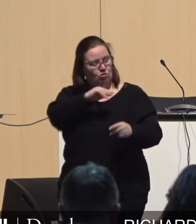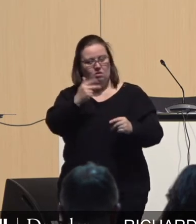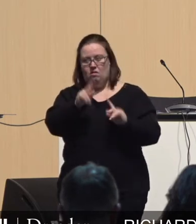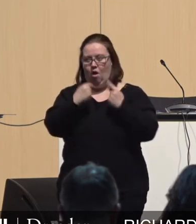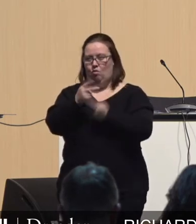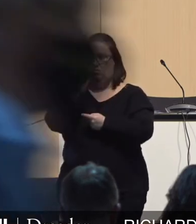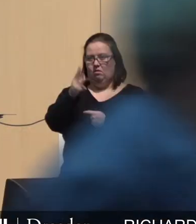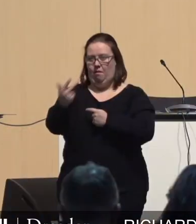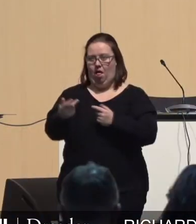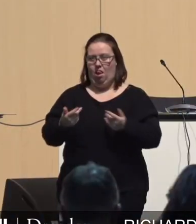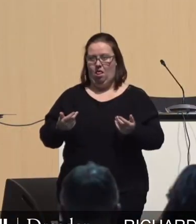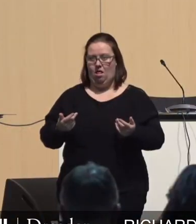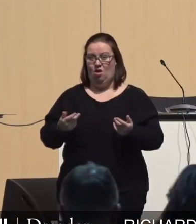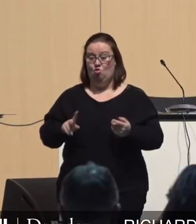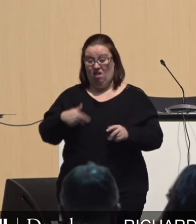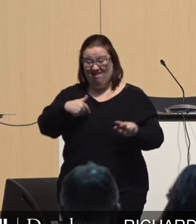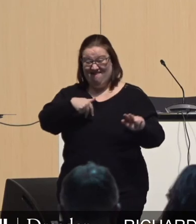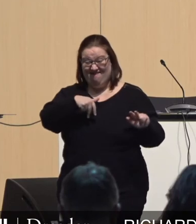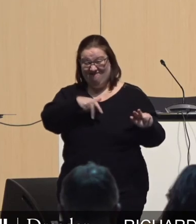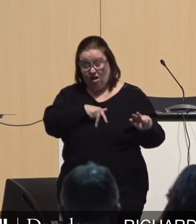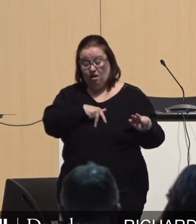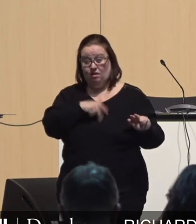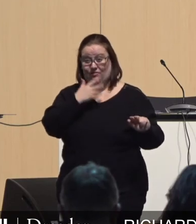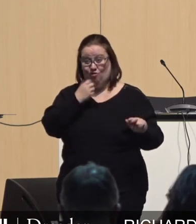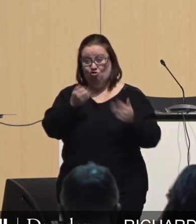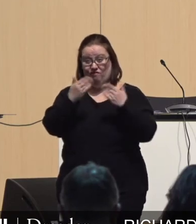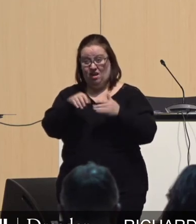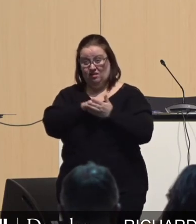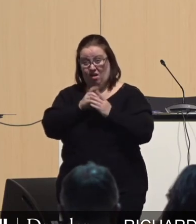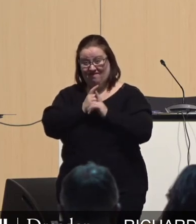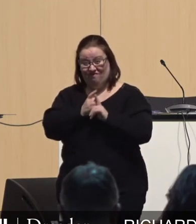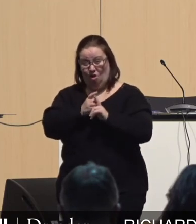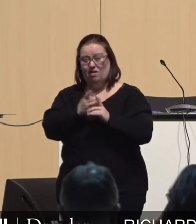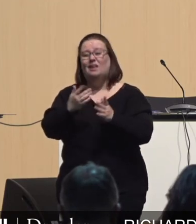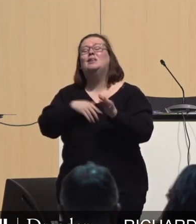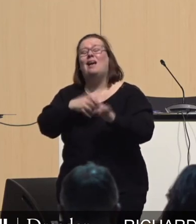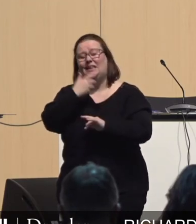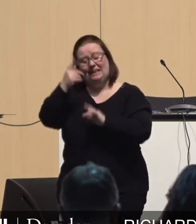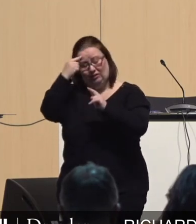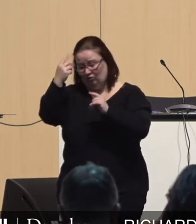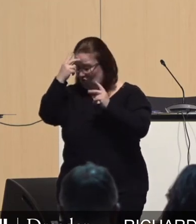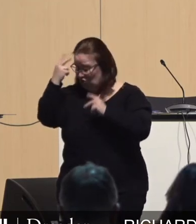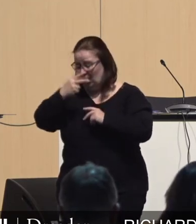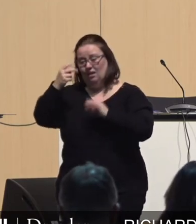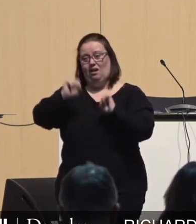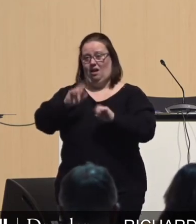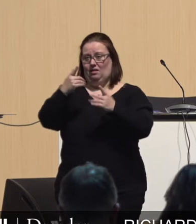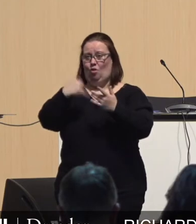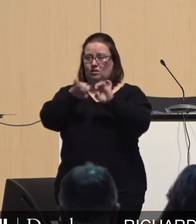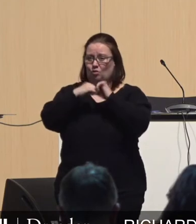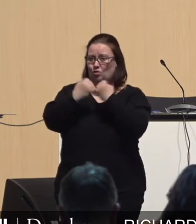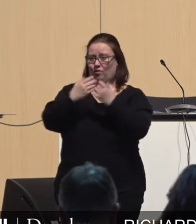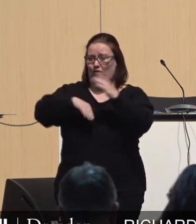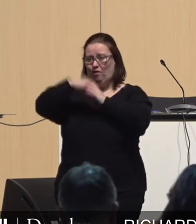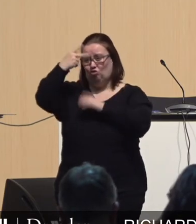zusammenkommen. Und dann wollen wir tatsächlich an Weihnachtsmärkten festhalten. Herr Hitzer, ich verstehe Ihren Unmut an der Stelle,